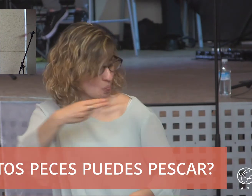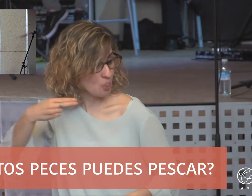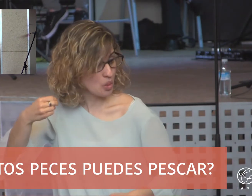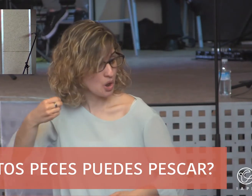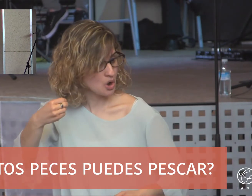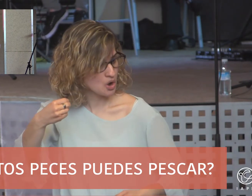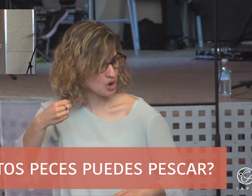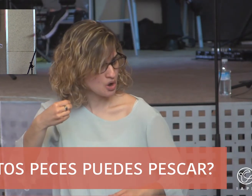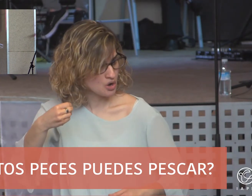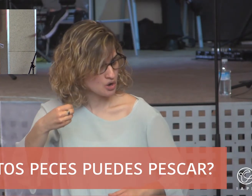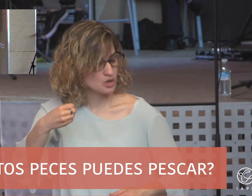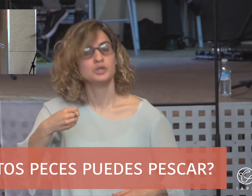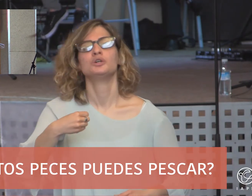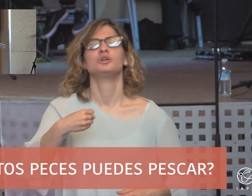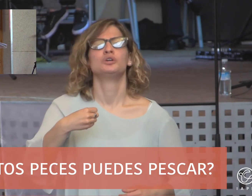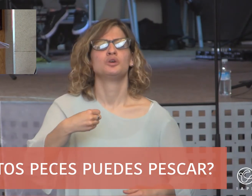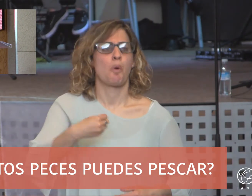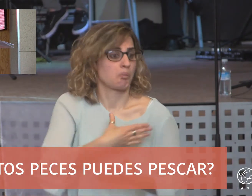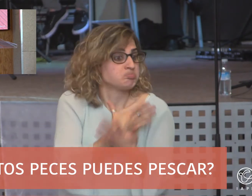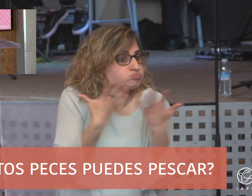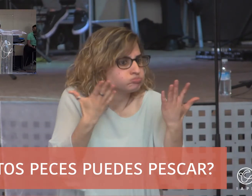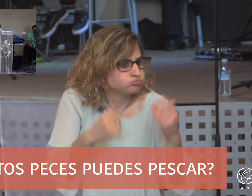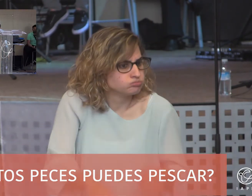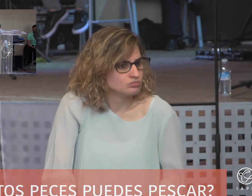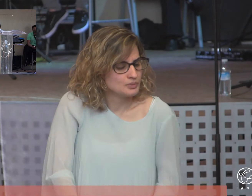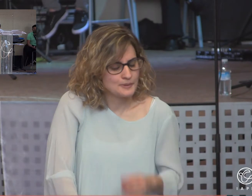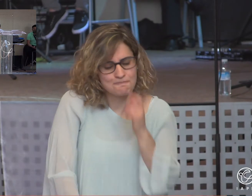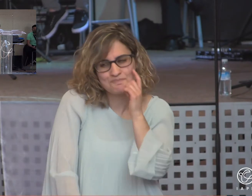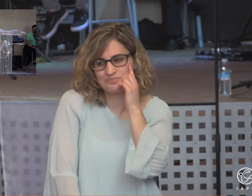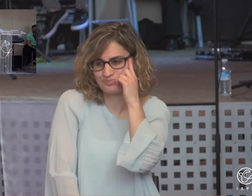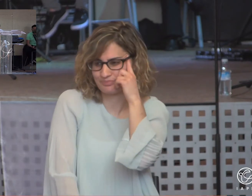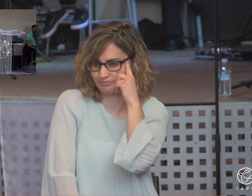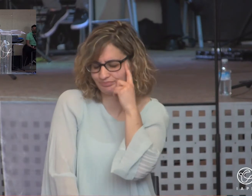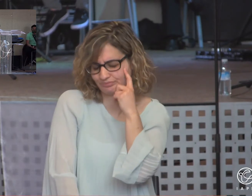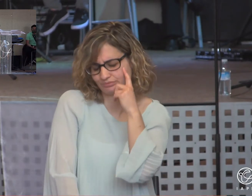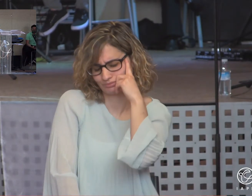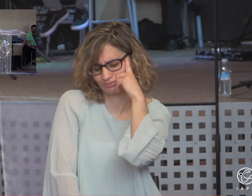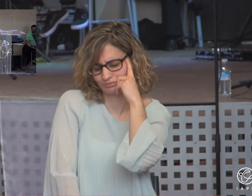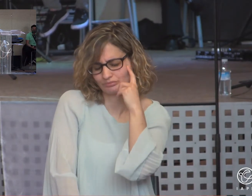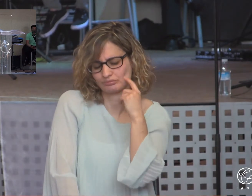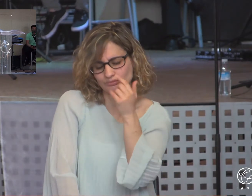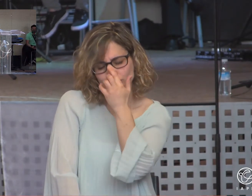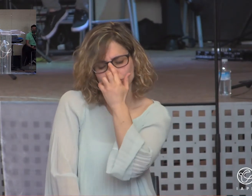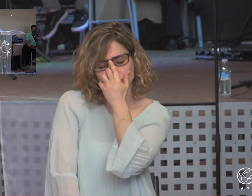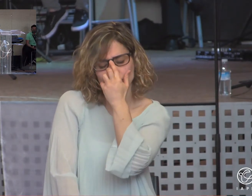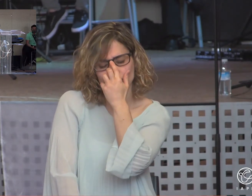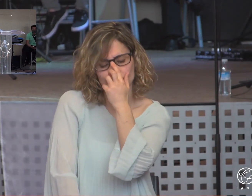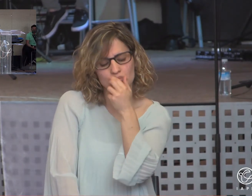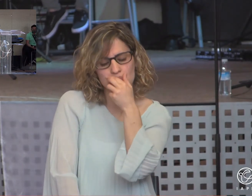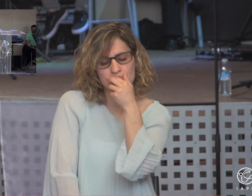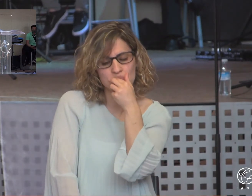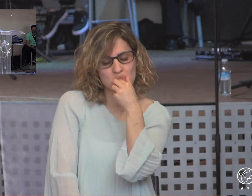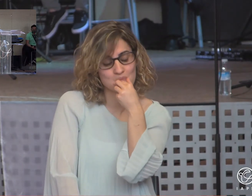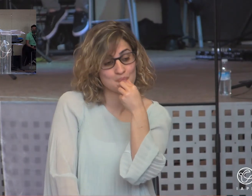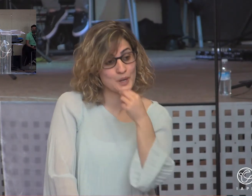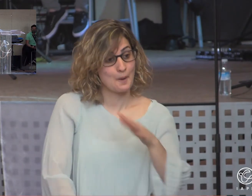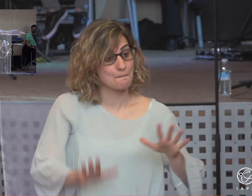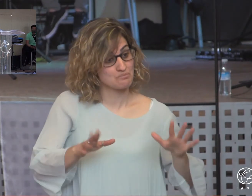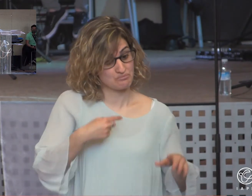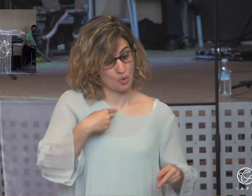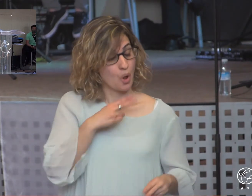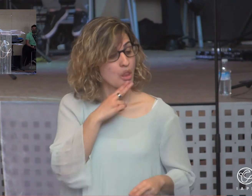puedes pescar tú en tus fuerzas? Yo ninguno, no tengo capacidad para convencer a nadie. En el nombre de